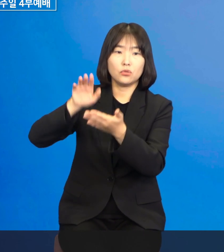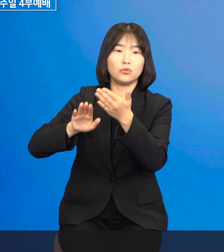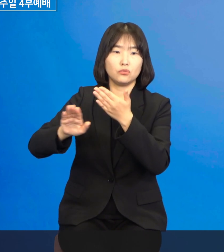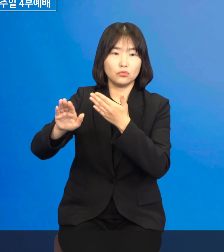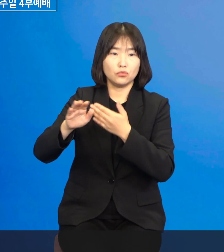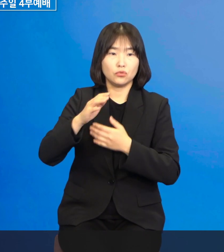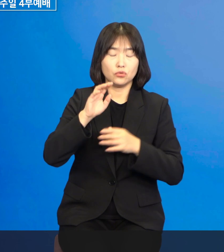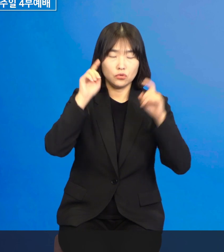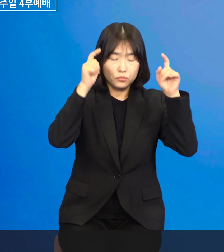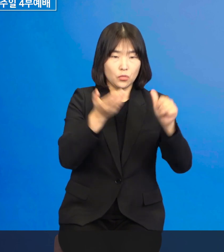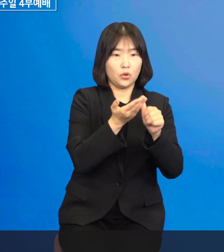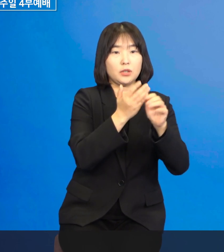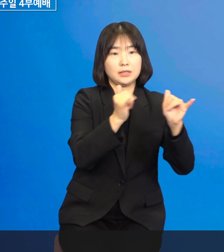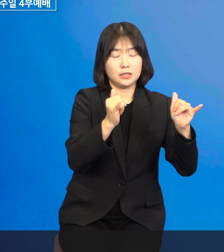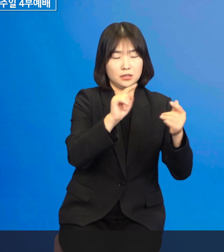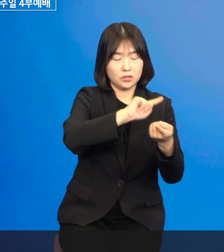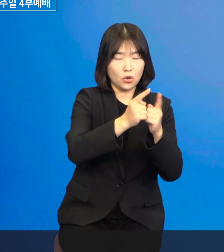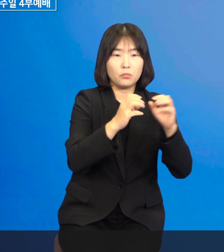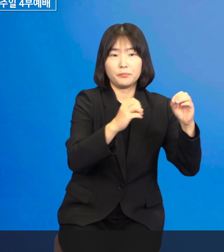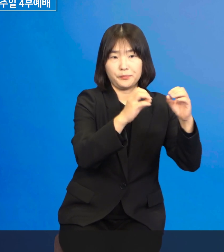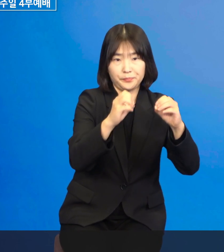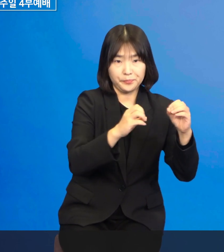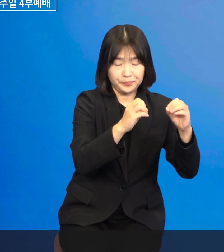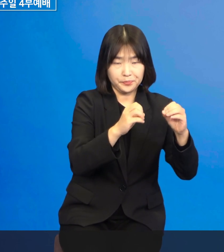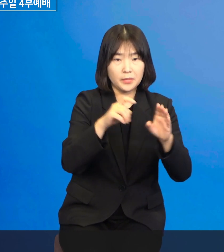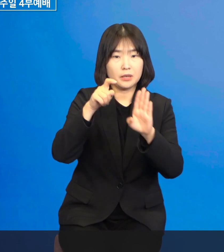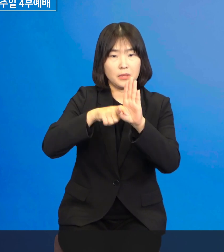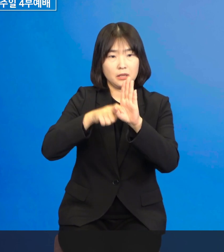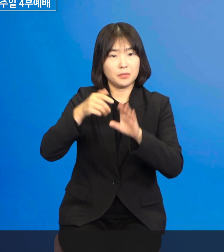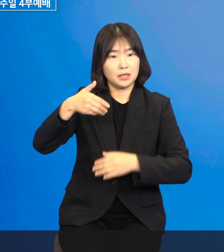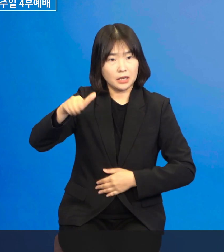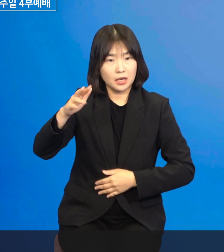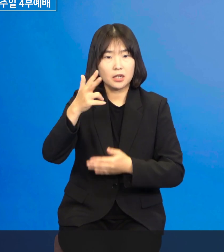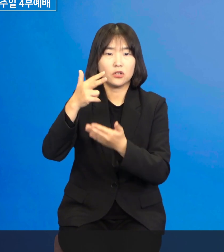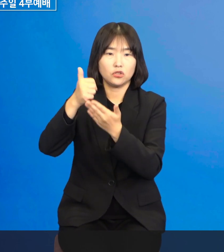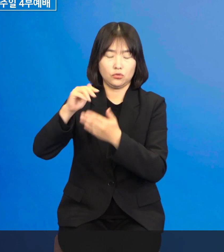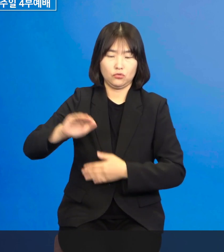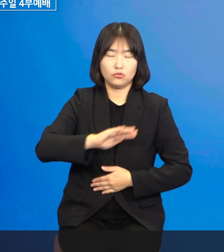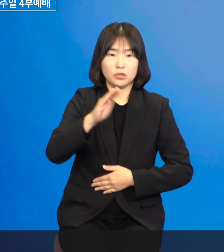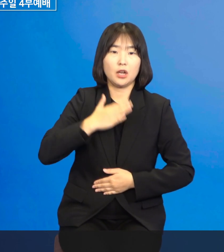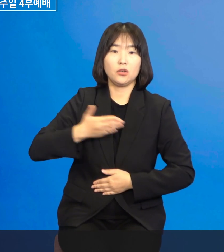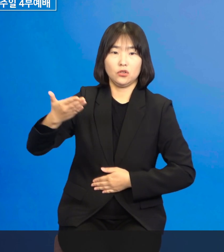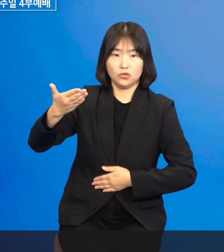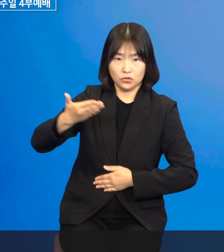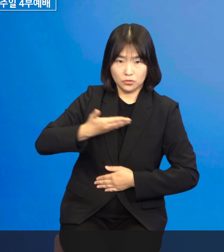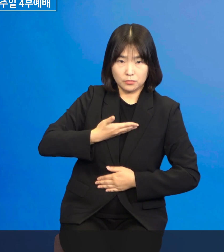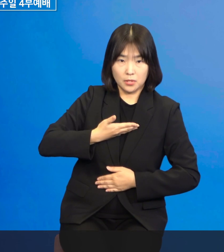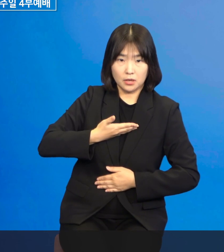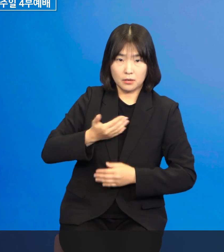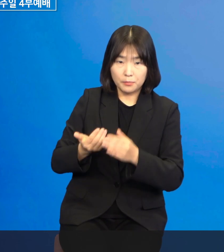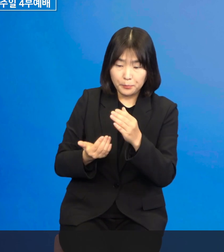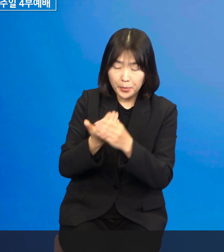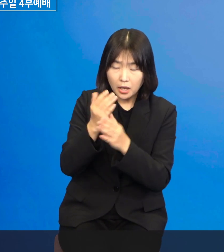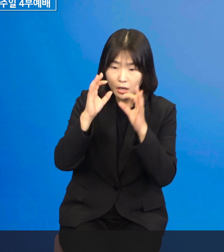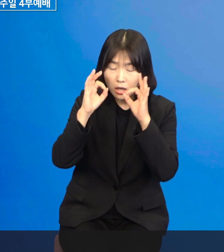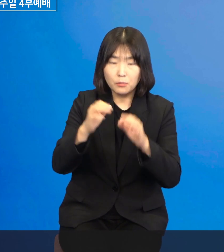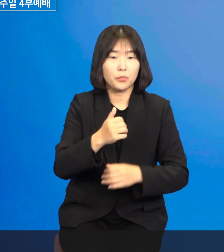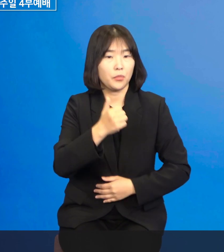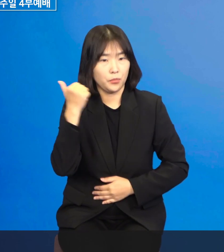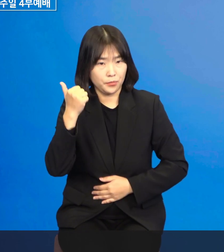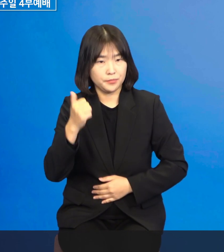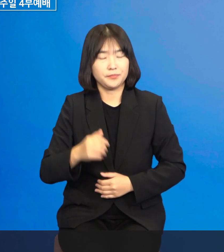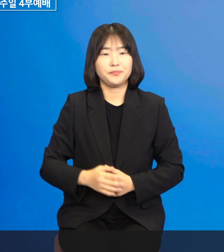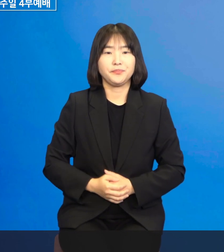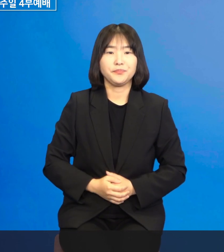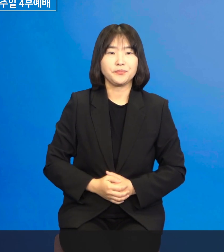올라간 뒤에 목자들이 서로 말하였다. 베들레헴으로 가서 주님께서 우리에게 알려주신 바 일어난